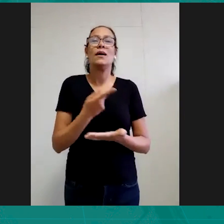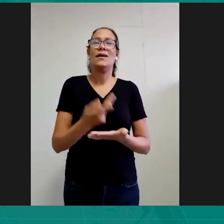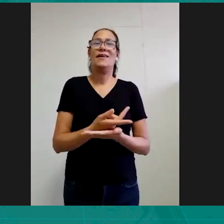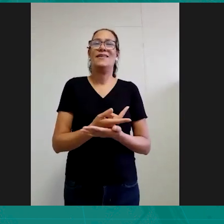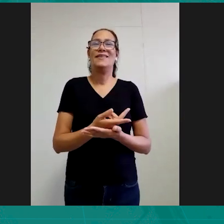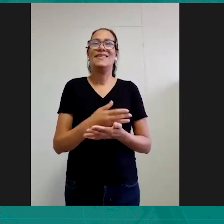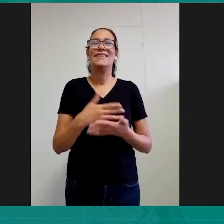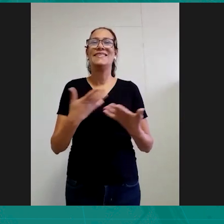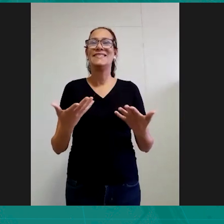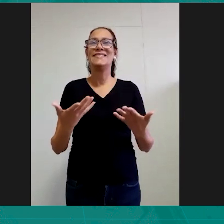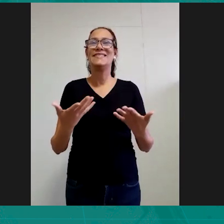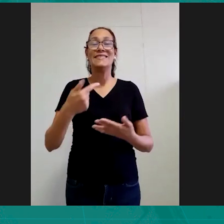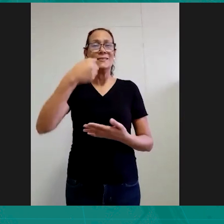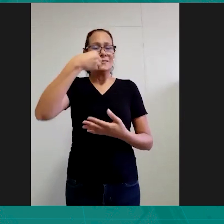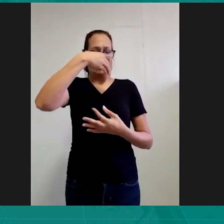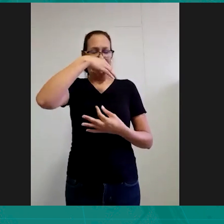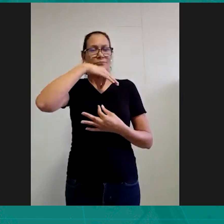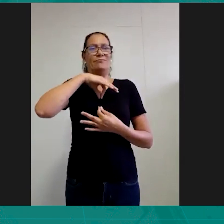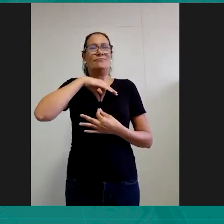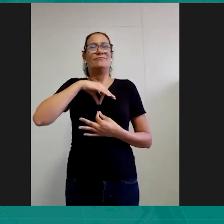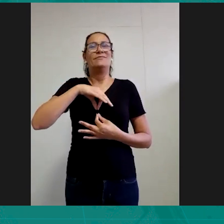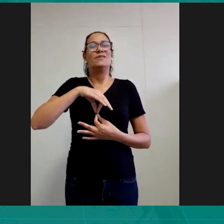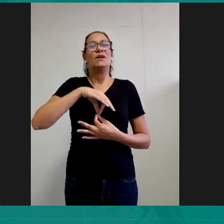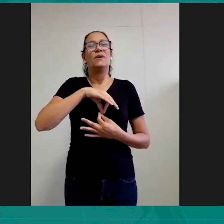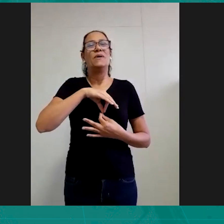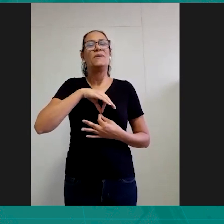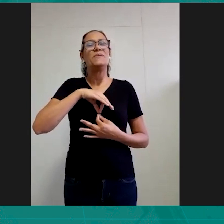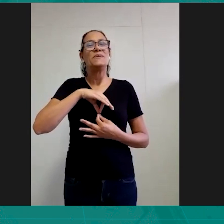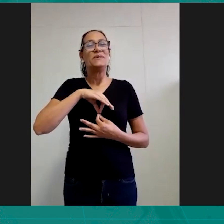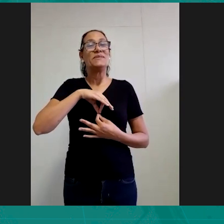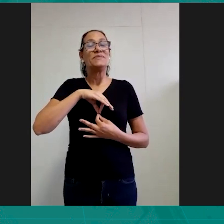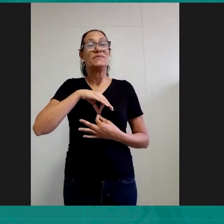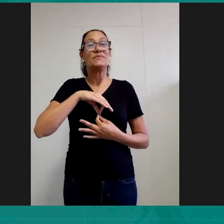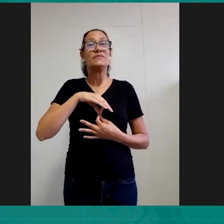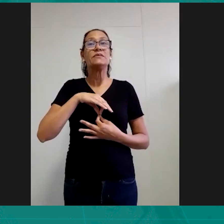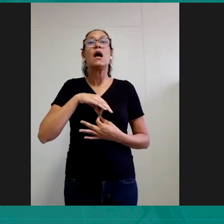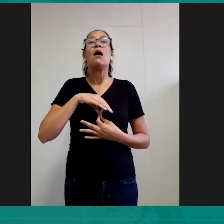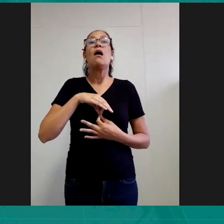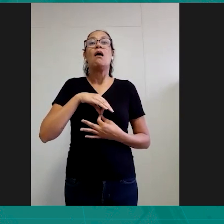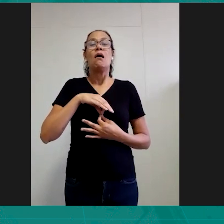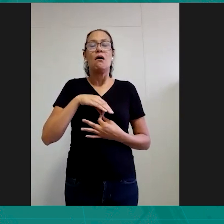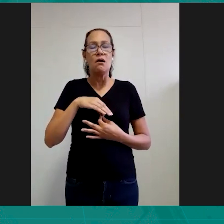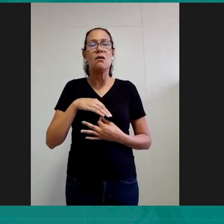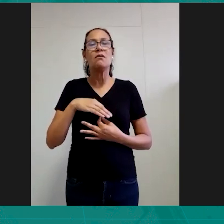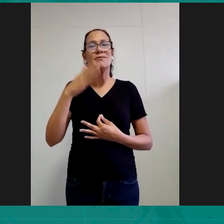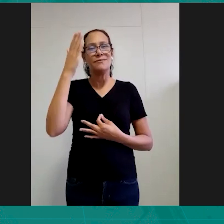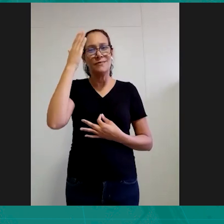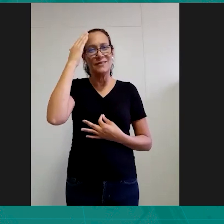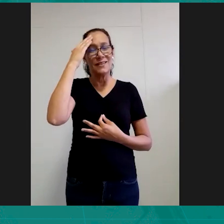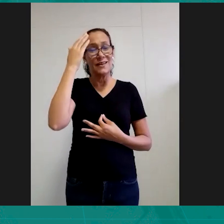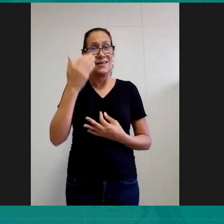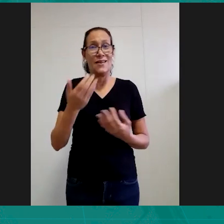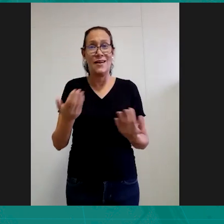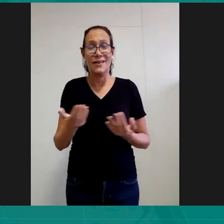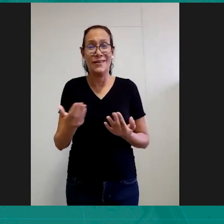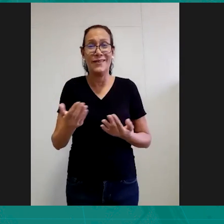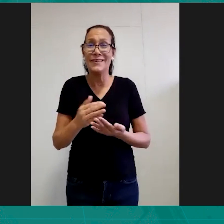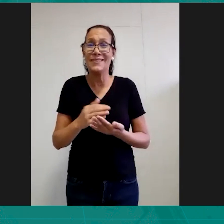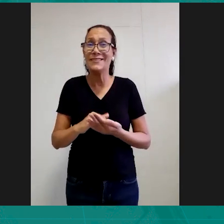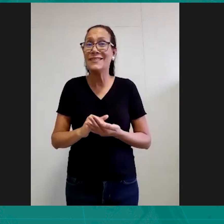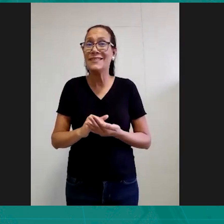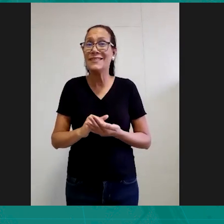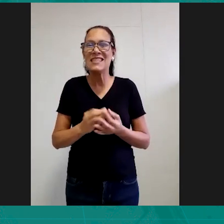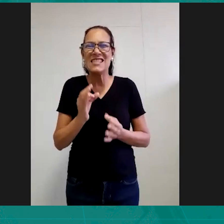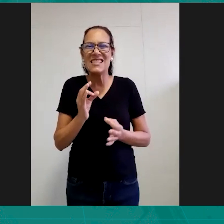te dá aquela sensação agradável de ter passado uma loção, sabe? Não é